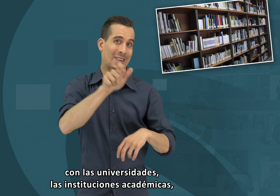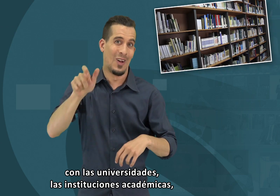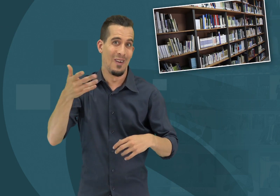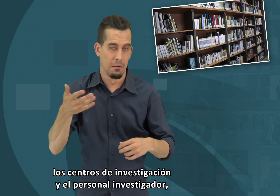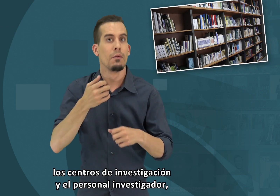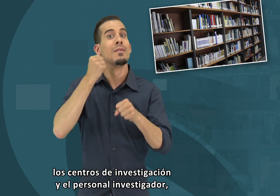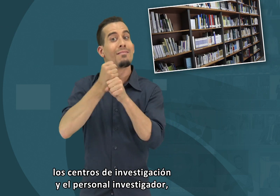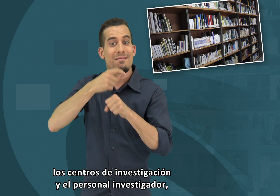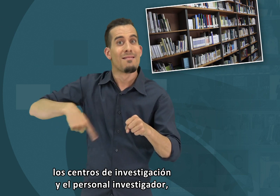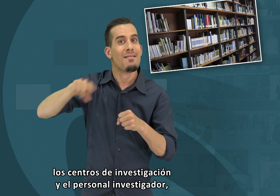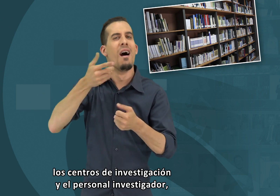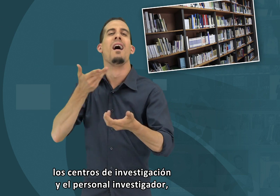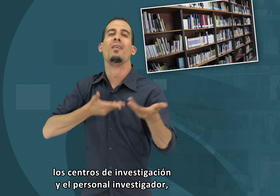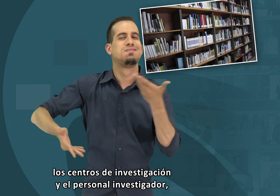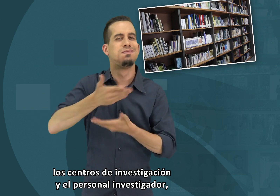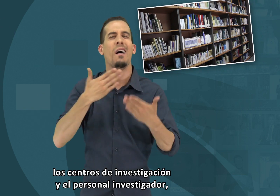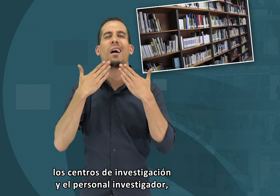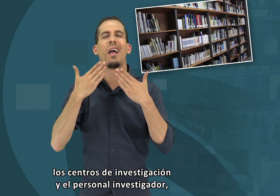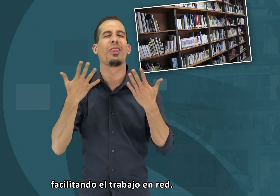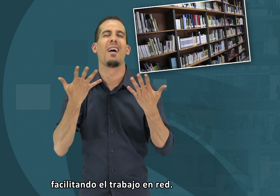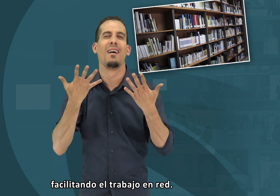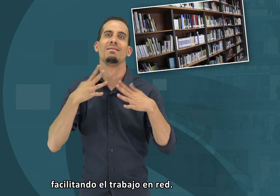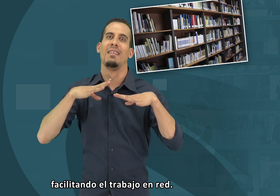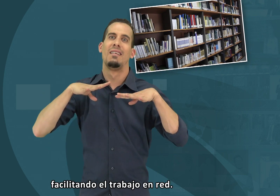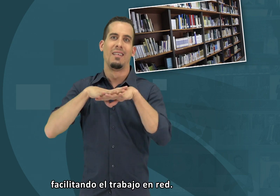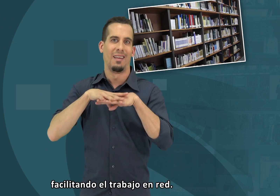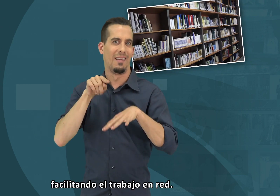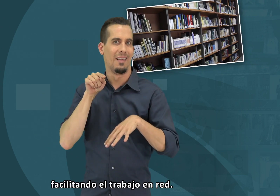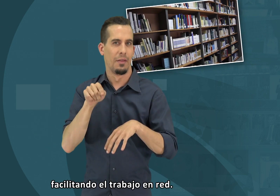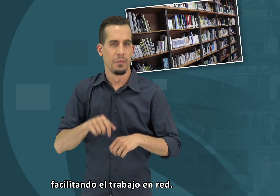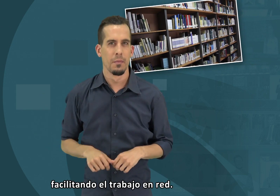y el personal investigador, facilitando el trabajo en red.